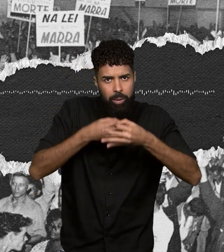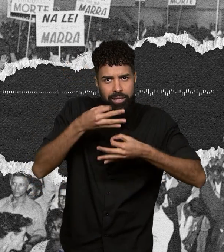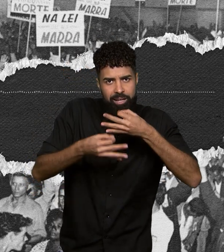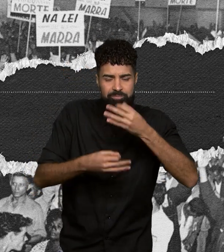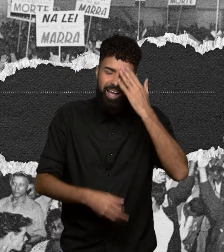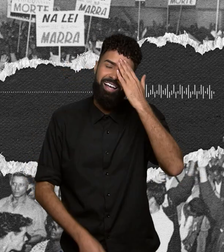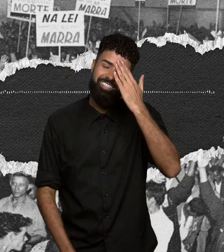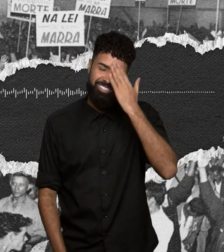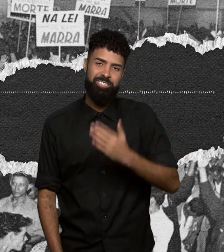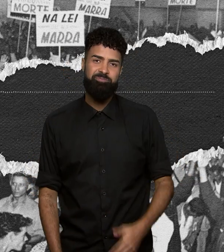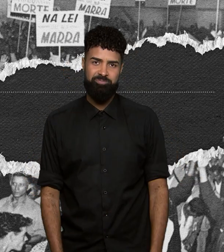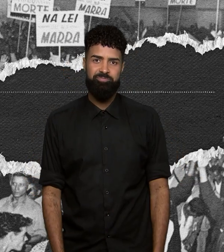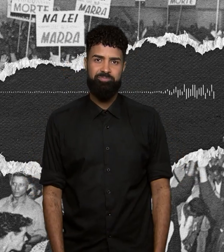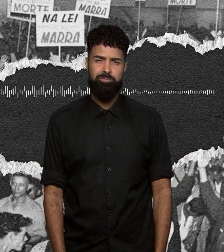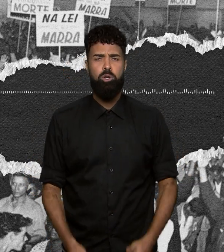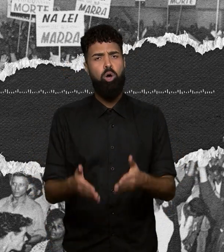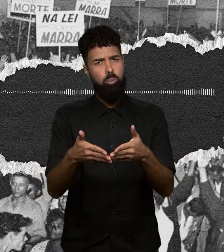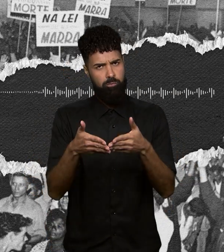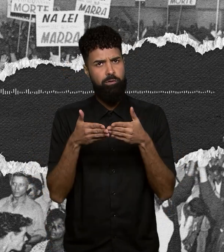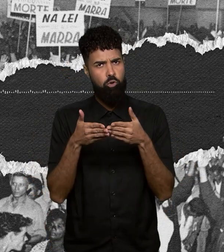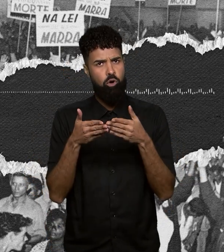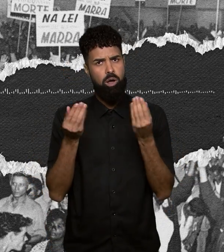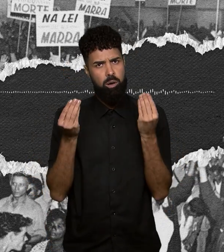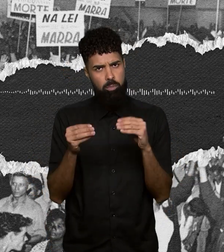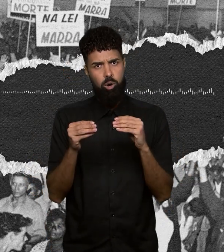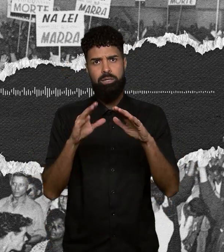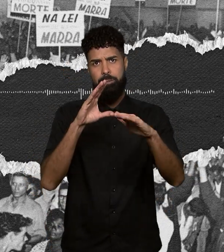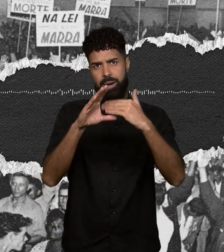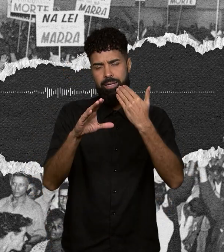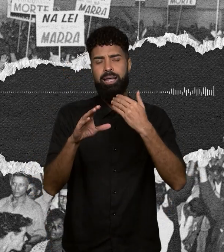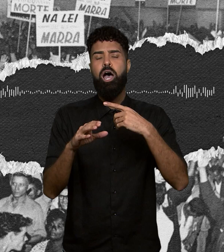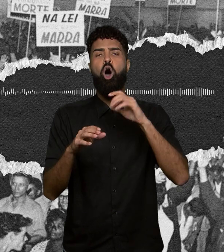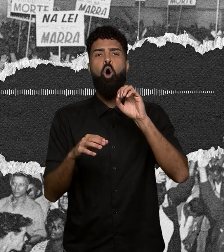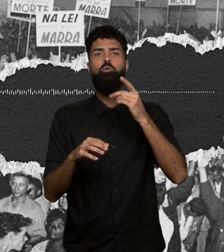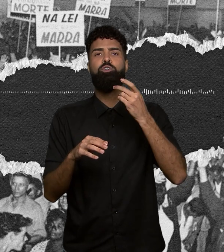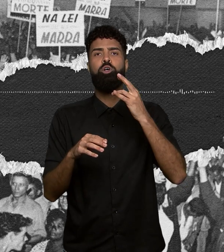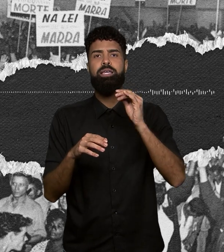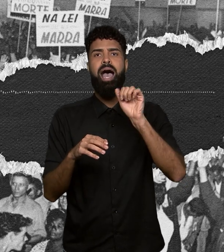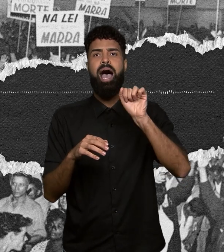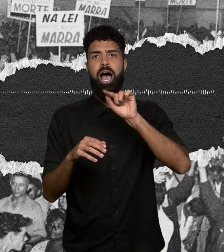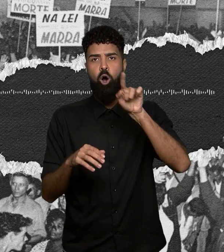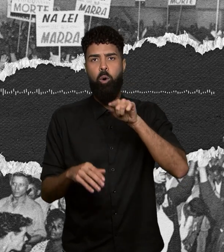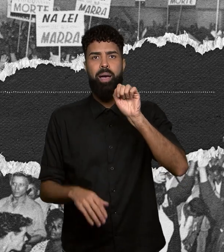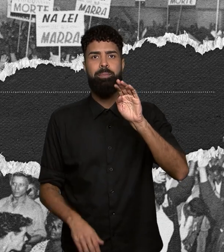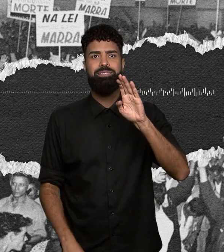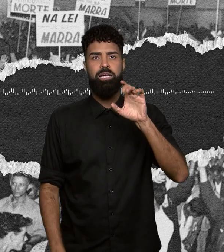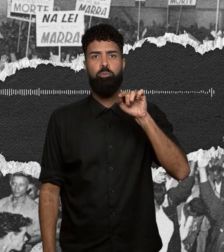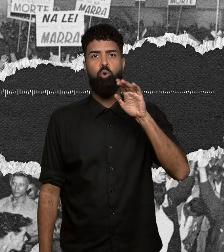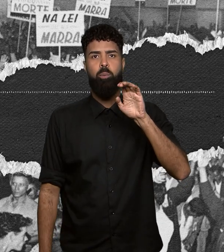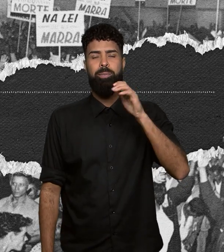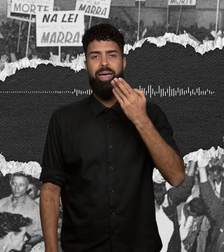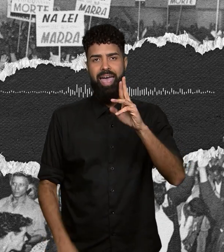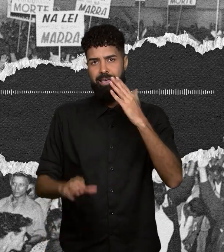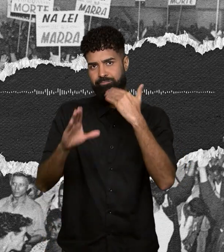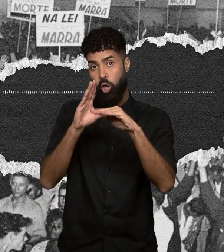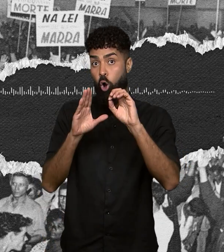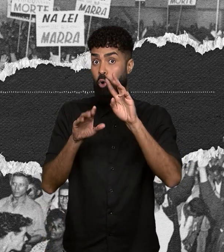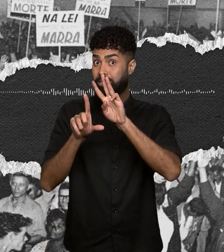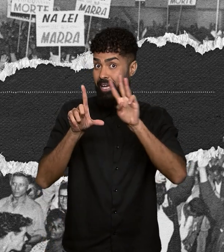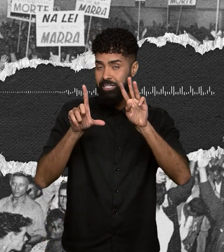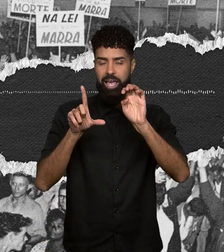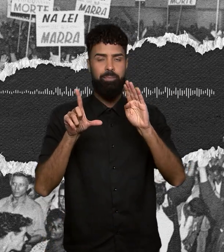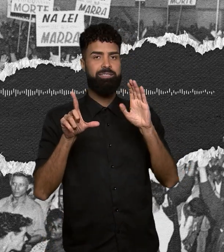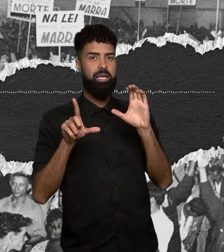Agradecemos muito por favor deixe uma mensagem em ouvidoria @e.com ou no site